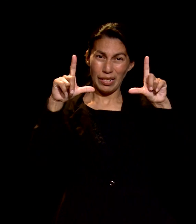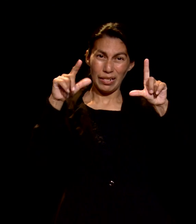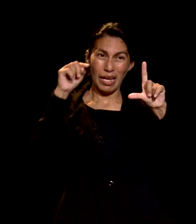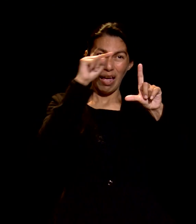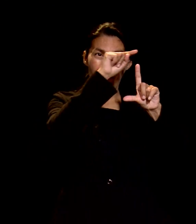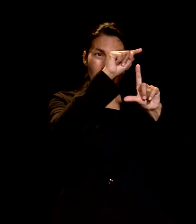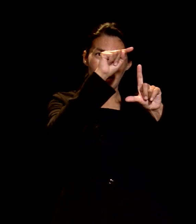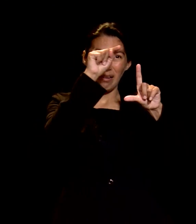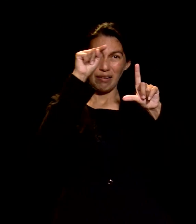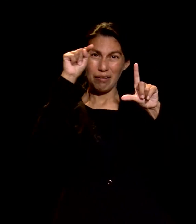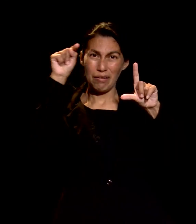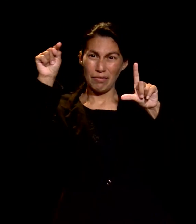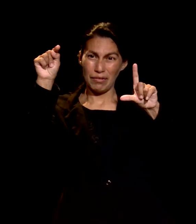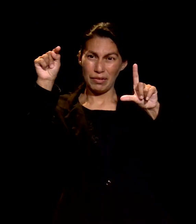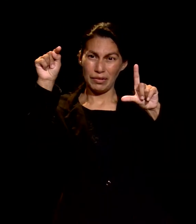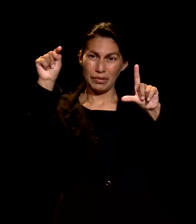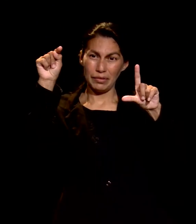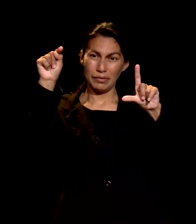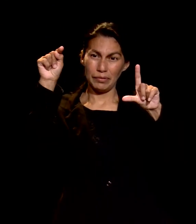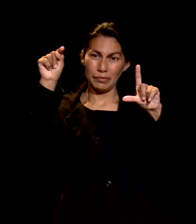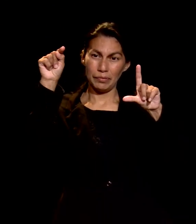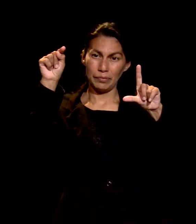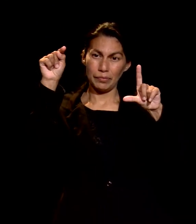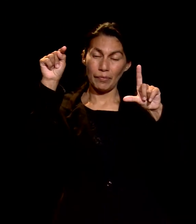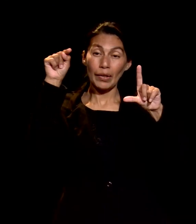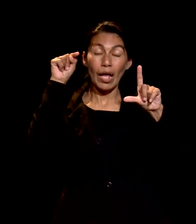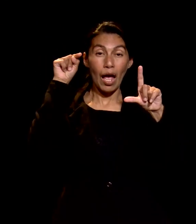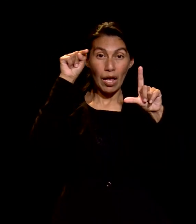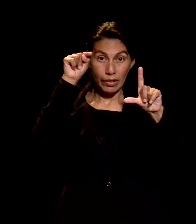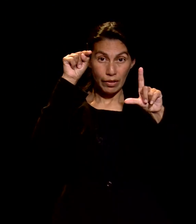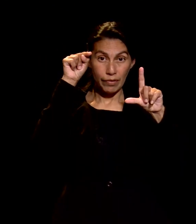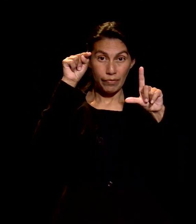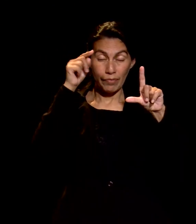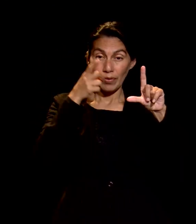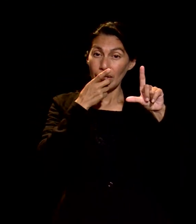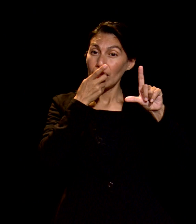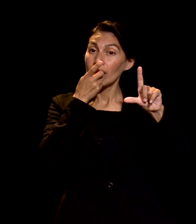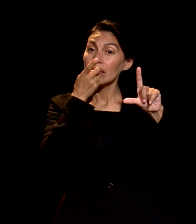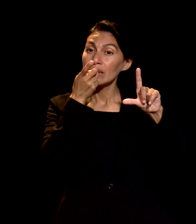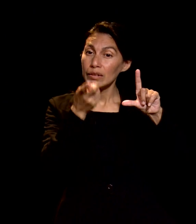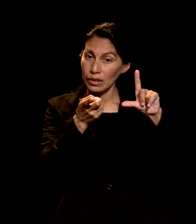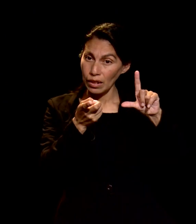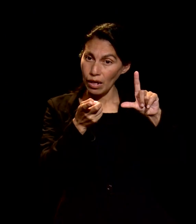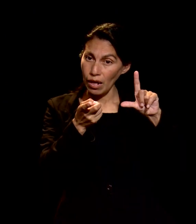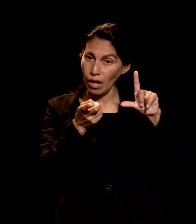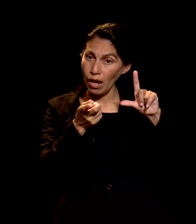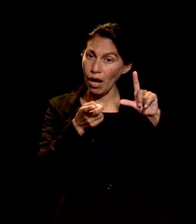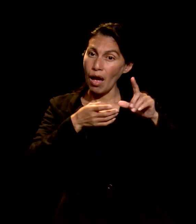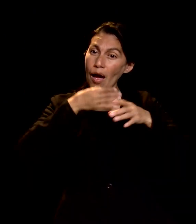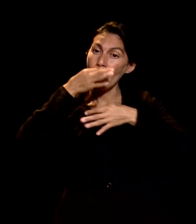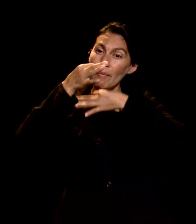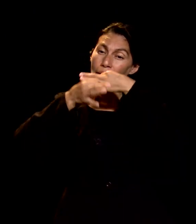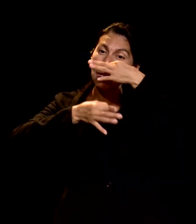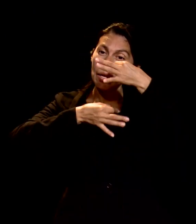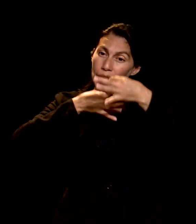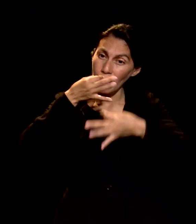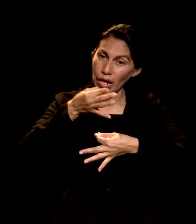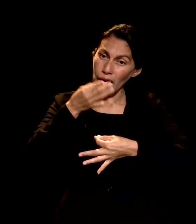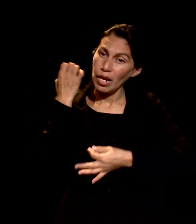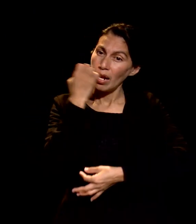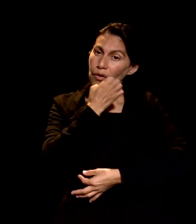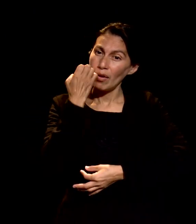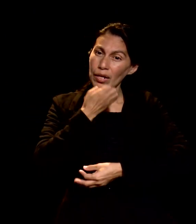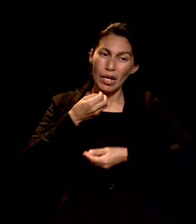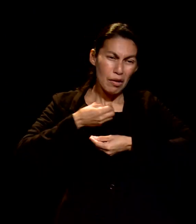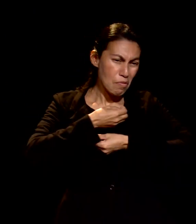lo largo de toda la pantalla esa había una declaración que decía predicar el